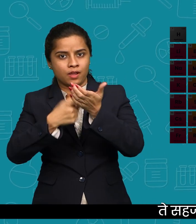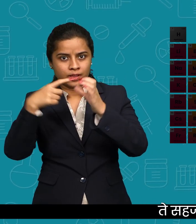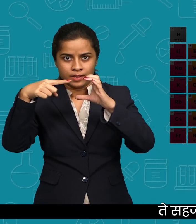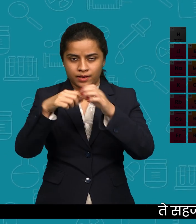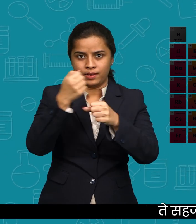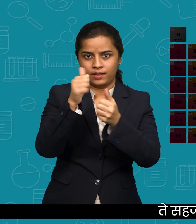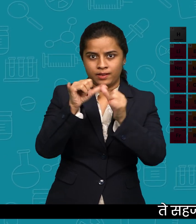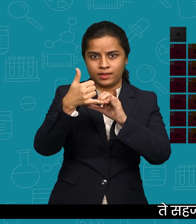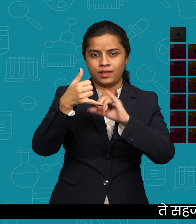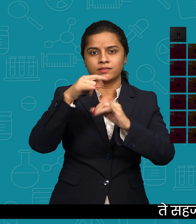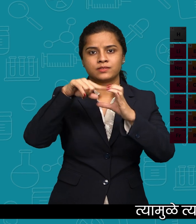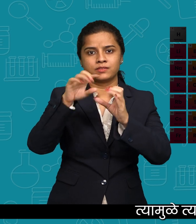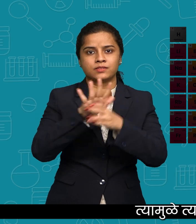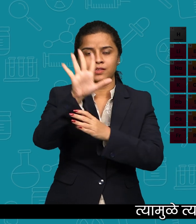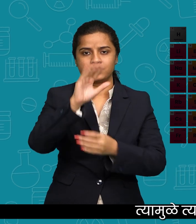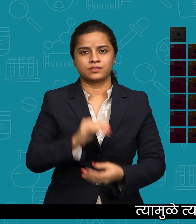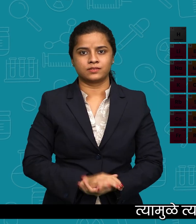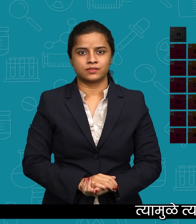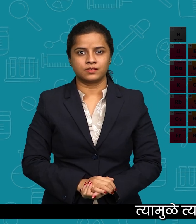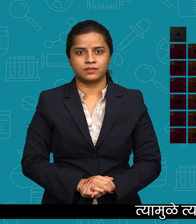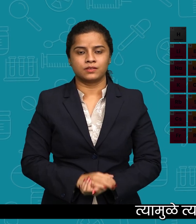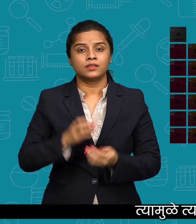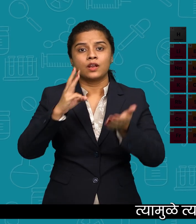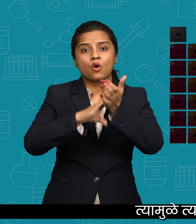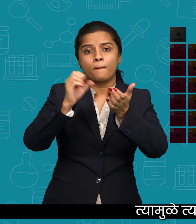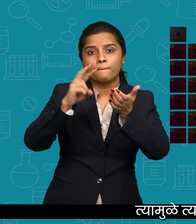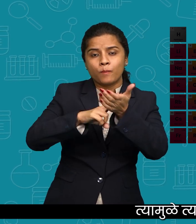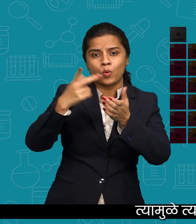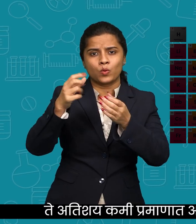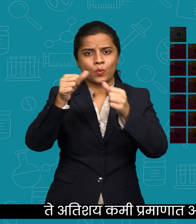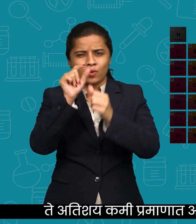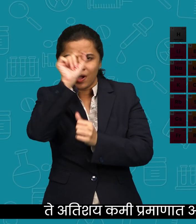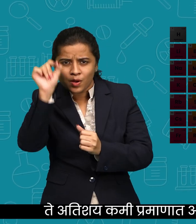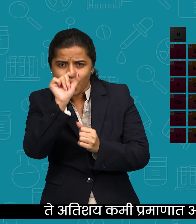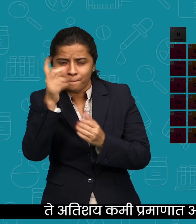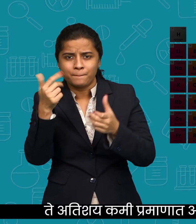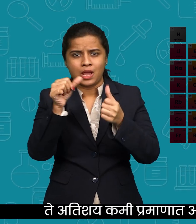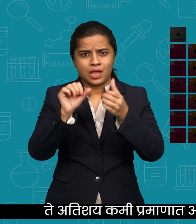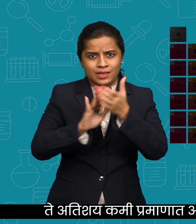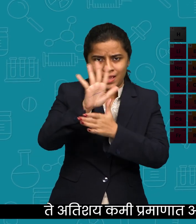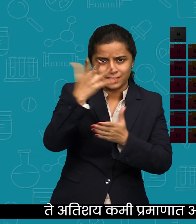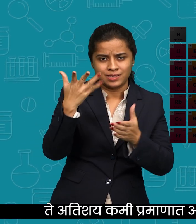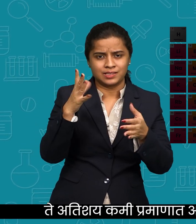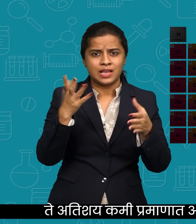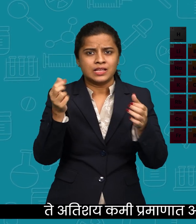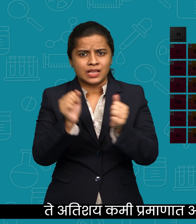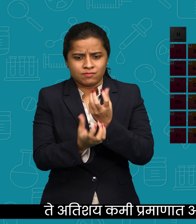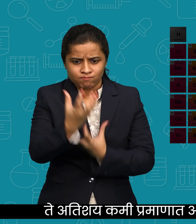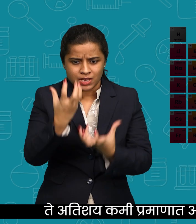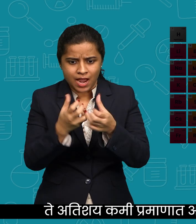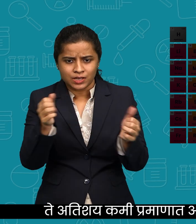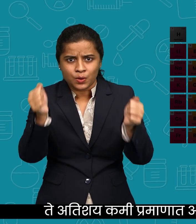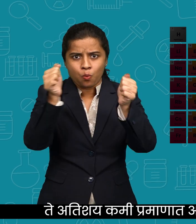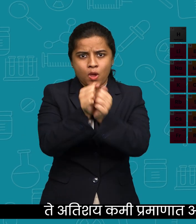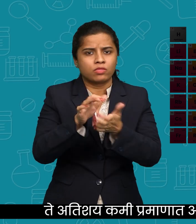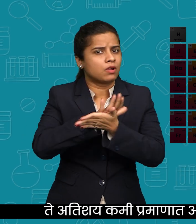सहज प्रतिक्रिया करत नाहीत. त्यामुळे त्यांना निष्क्रिय वायू म्हणतात. ते अतिशय कमी प्रमाणात आढळतात म्हणून त्यांना